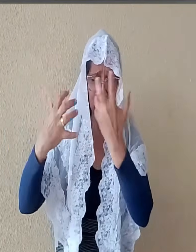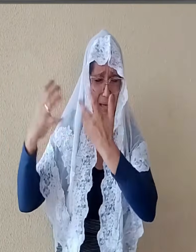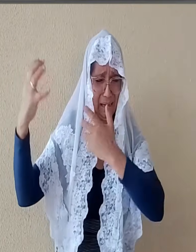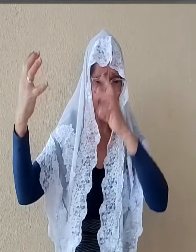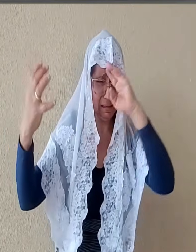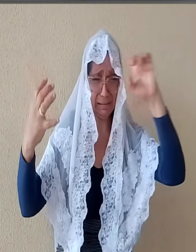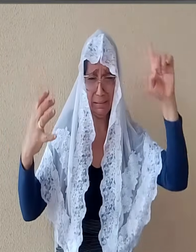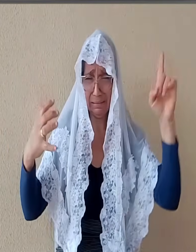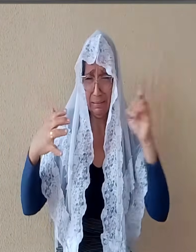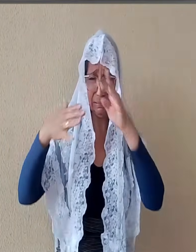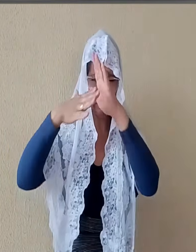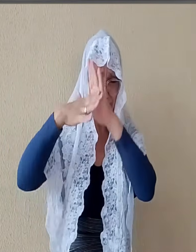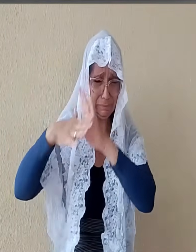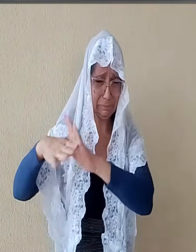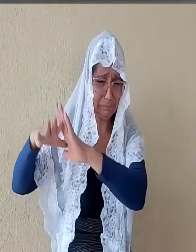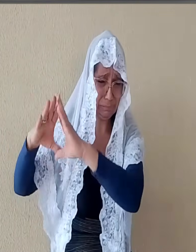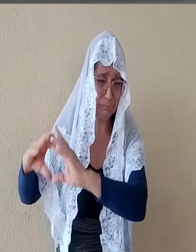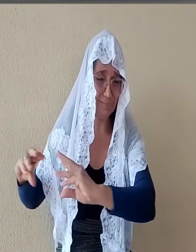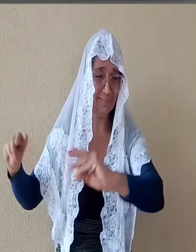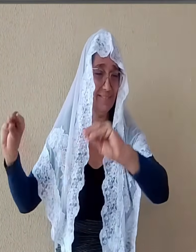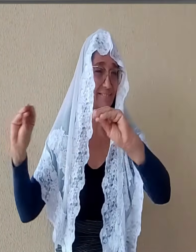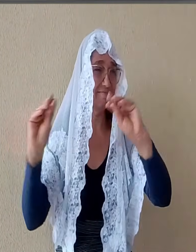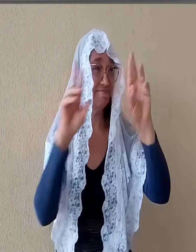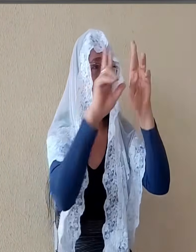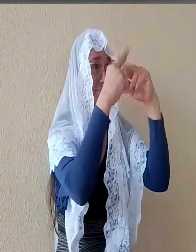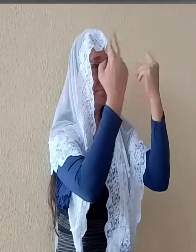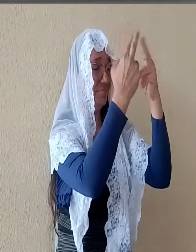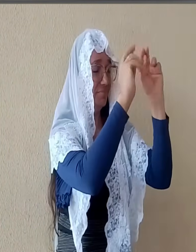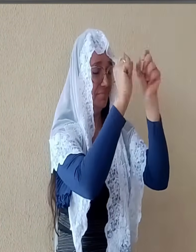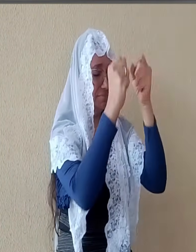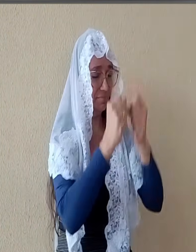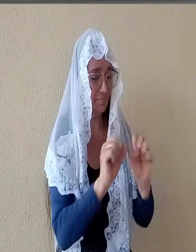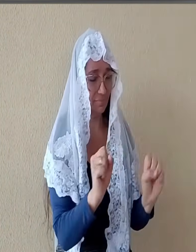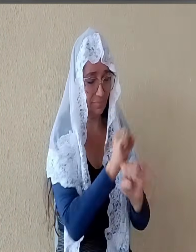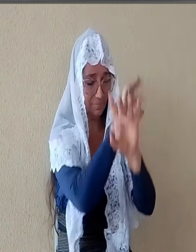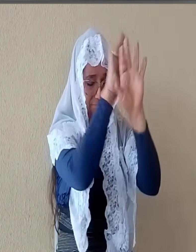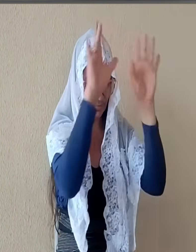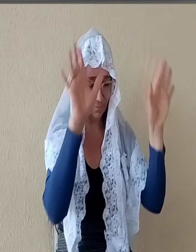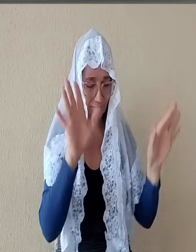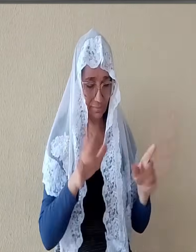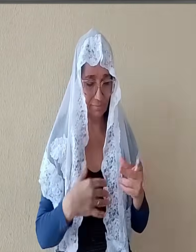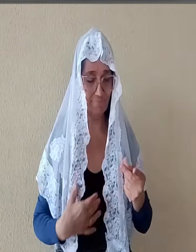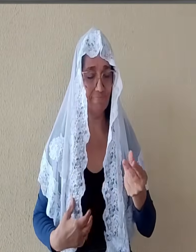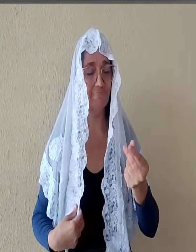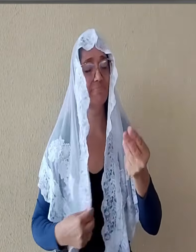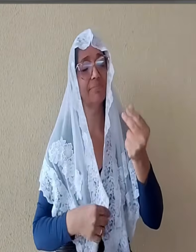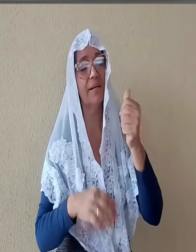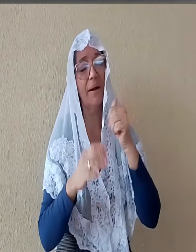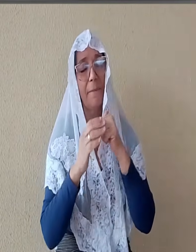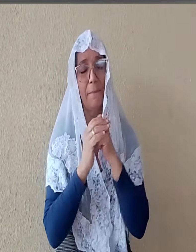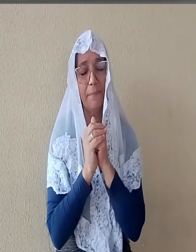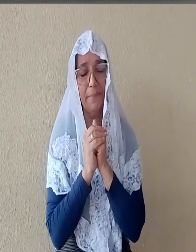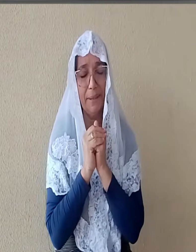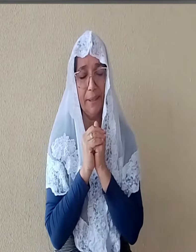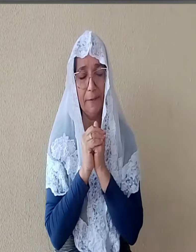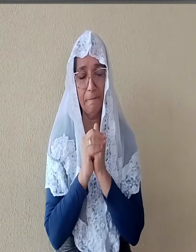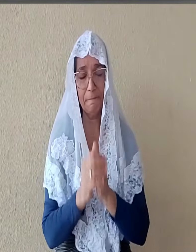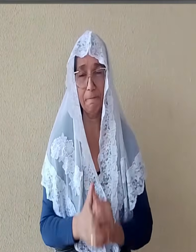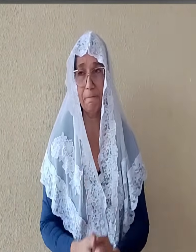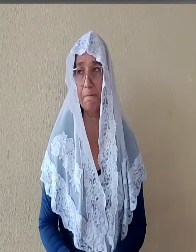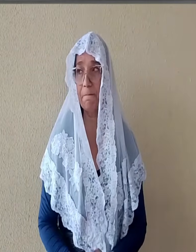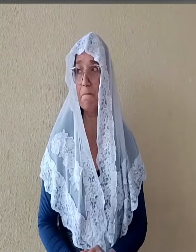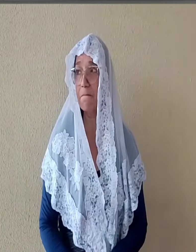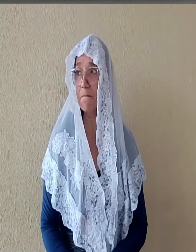o poder e a glória para sempre. Amém. Glória a Deus.